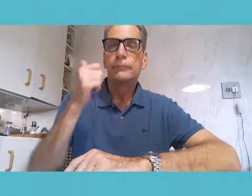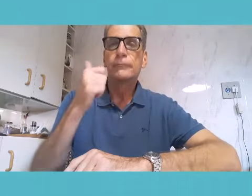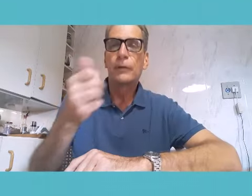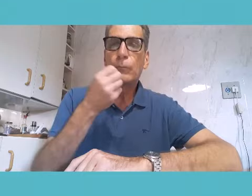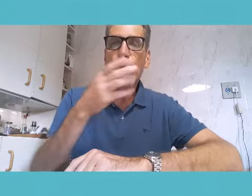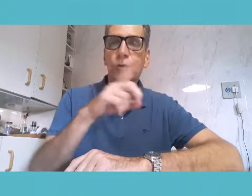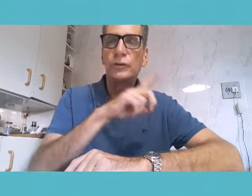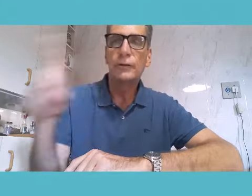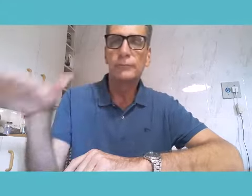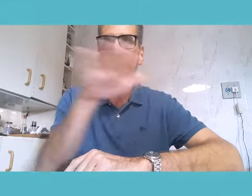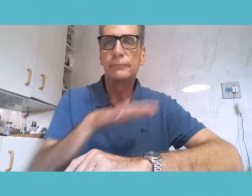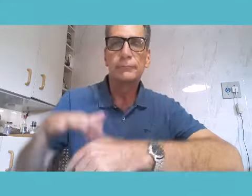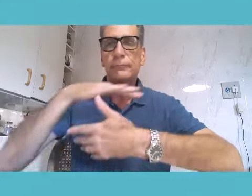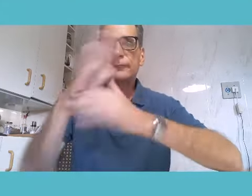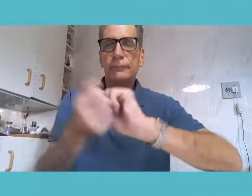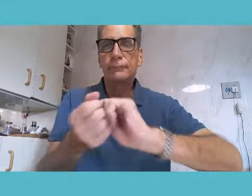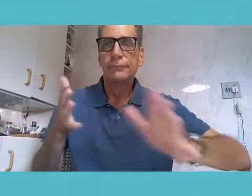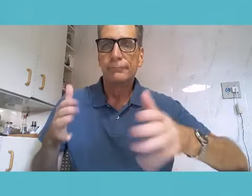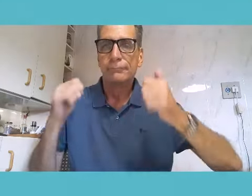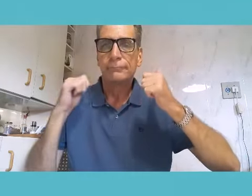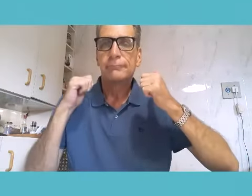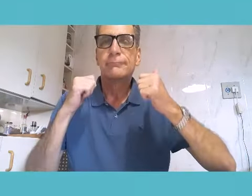continua vazando. Não tem jeito de arranhar desse aí por dentro, não?